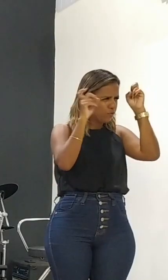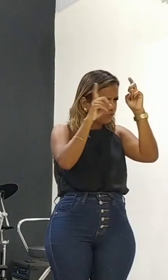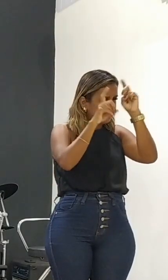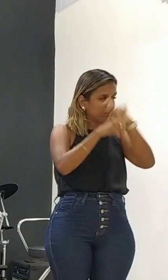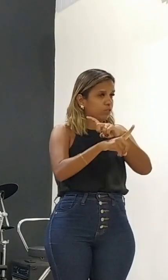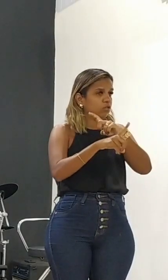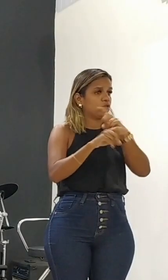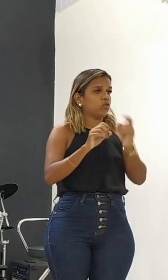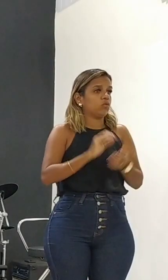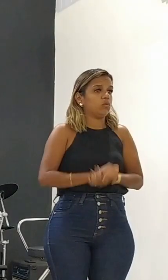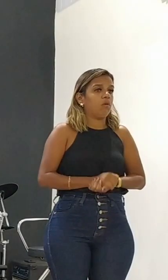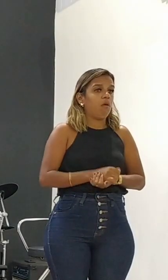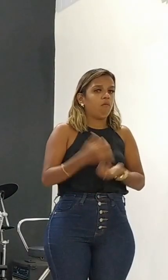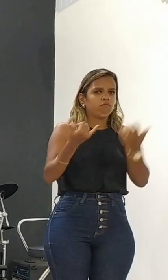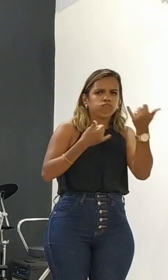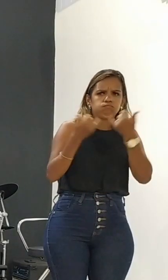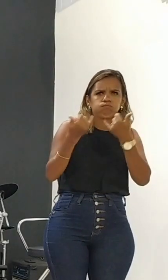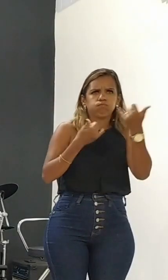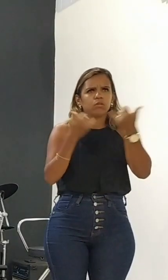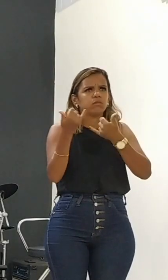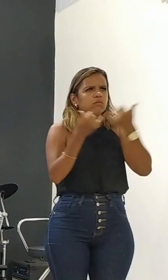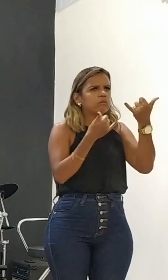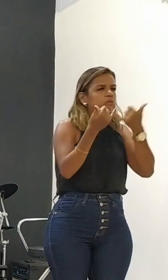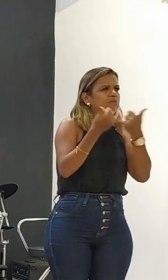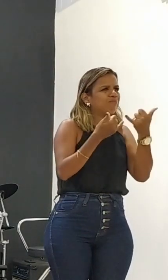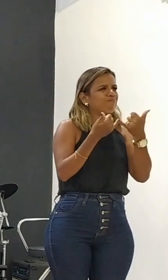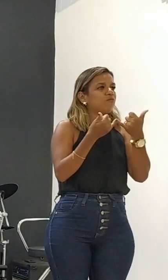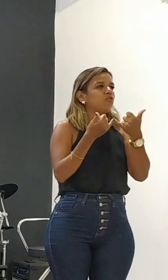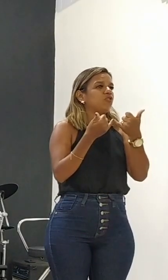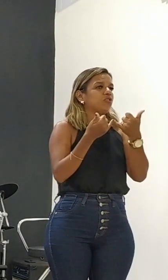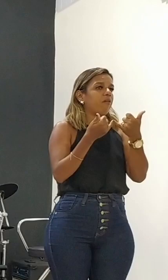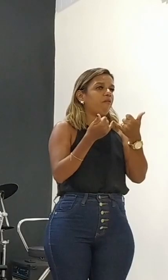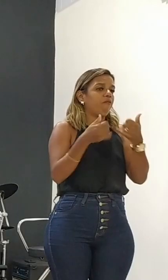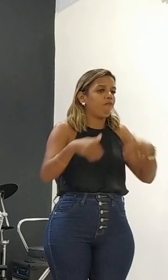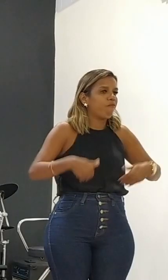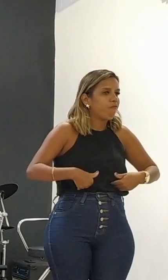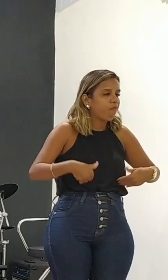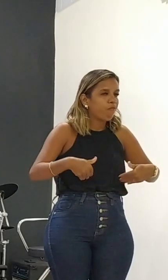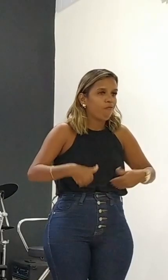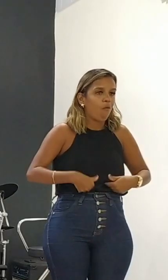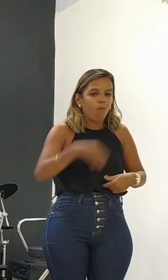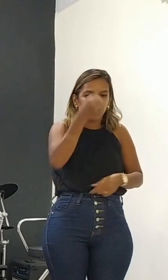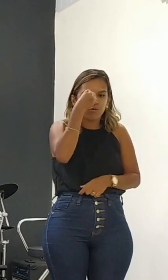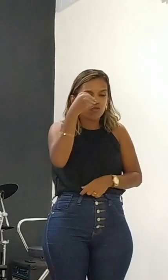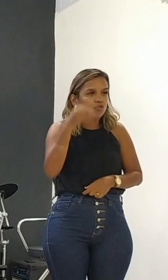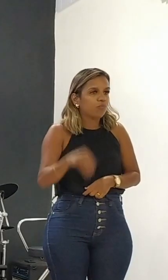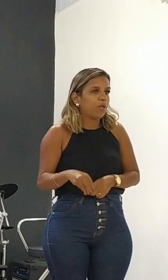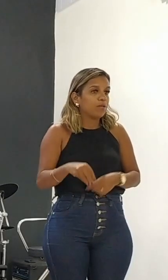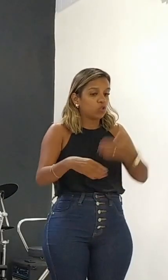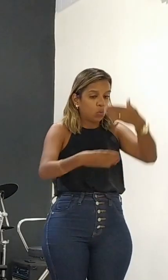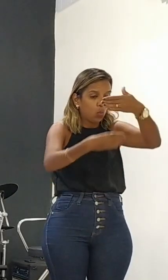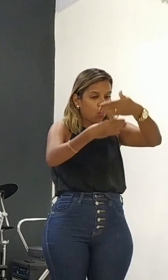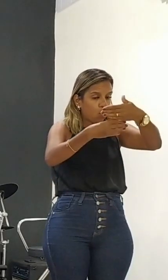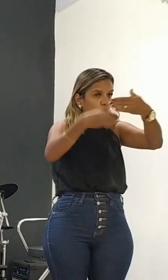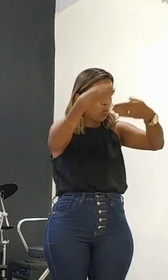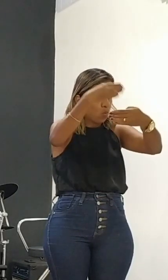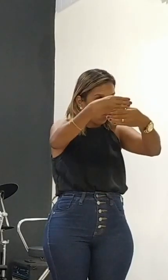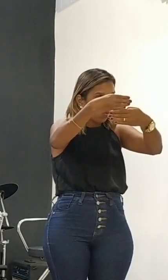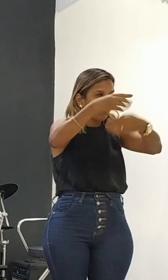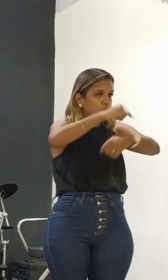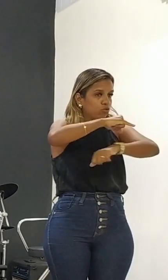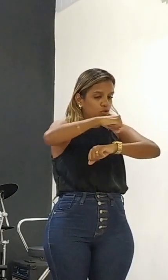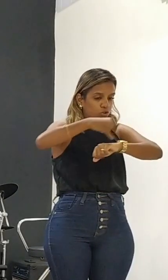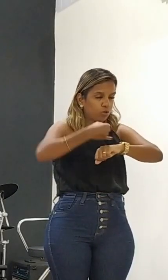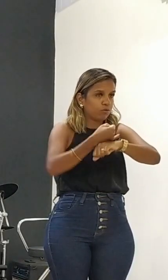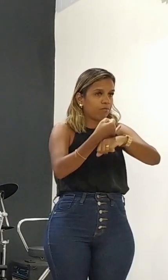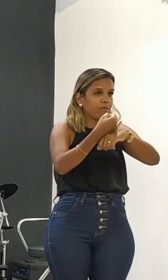difícil. Ele ouviu notícias de que, né, ali havia grande miséria, desprezo, e o muro de Jerusalém